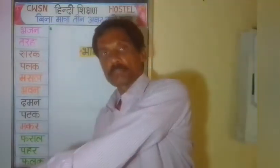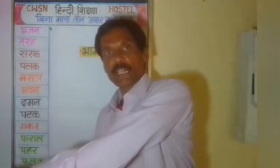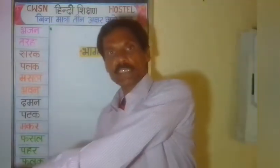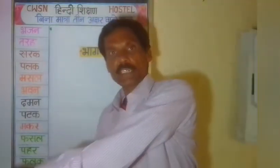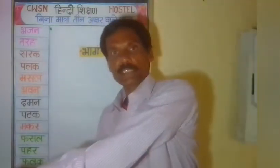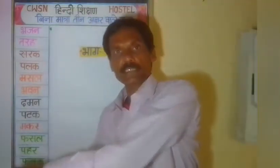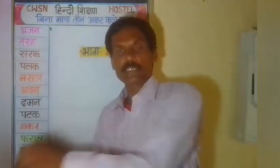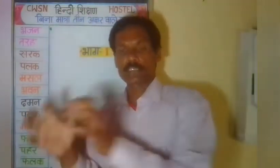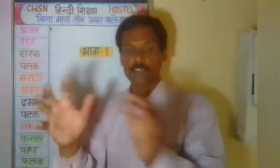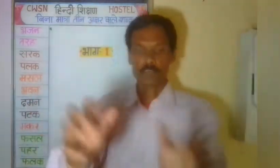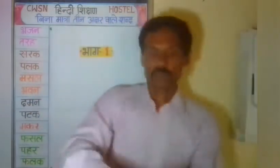पटक,